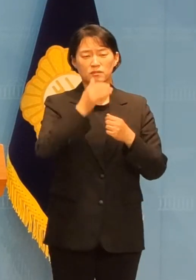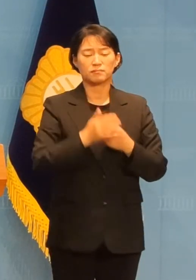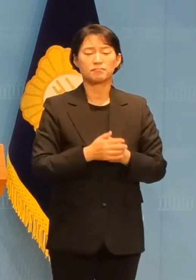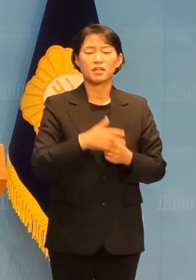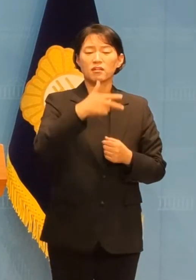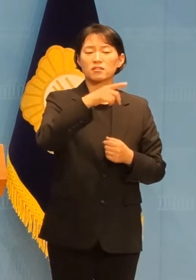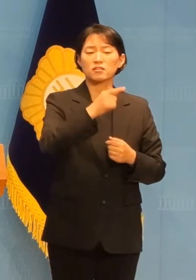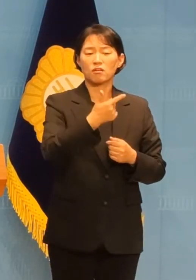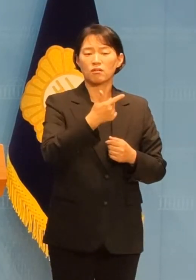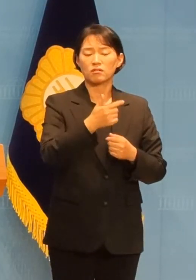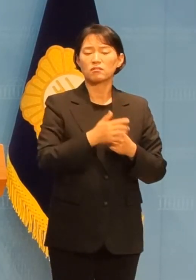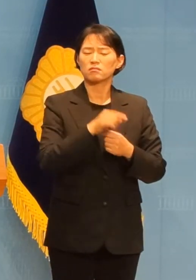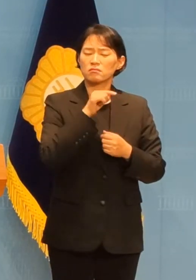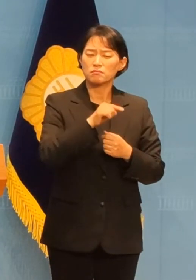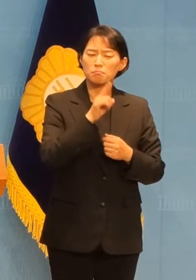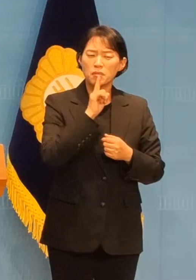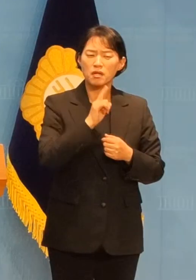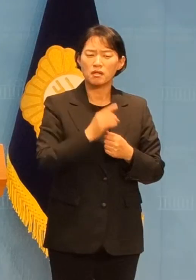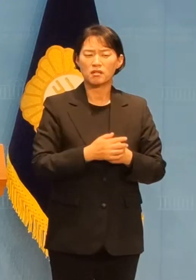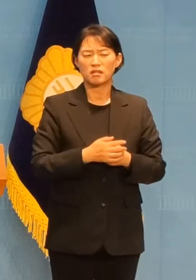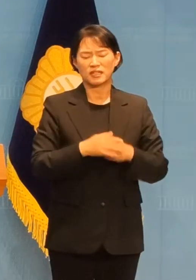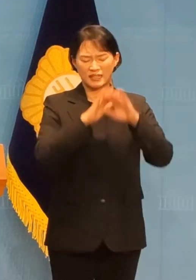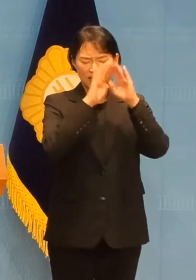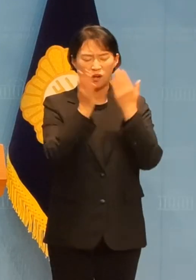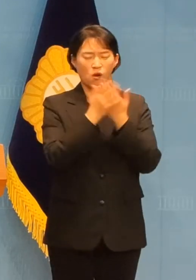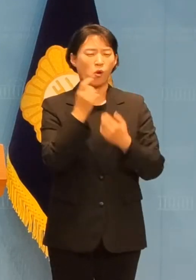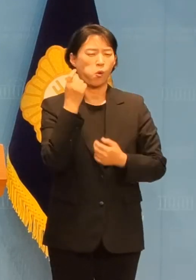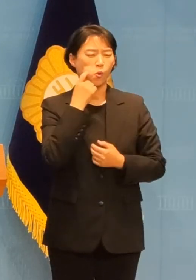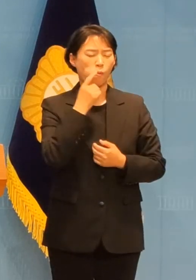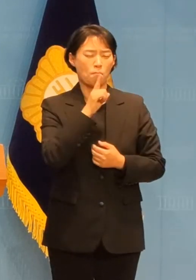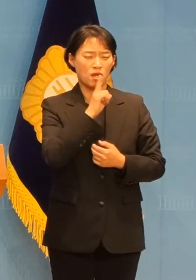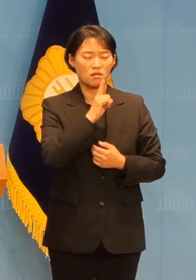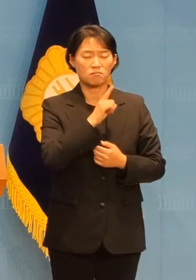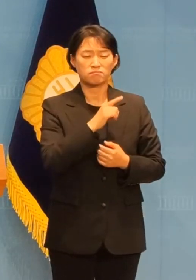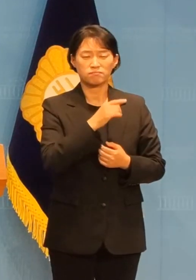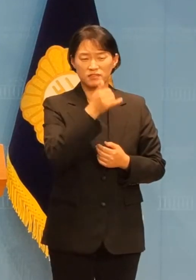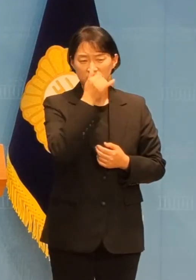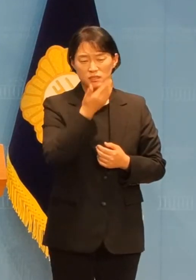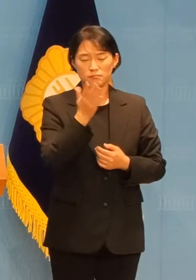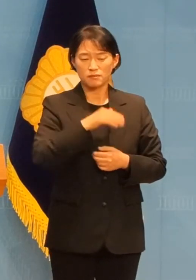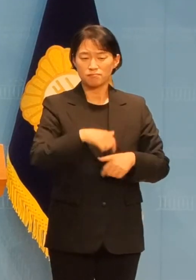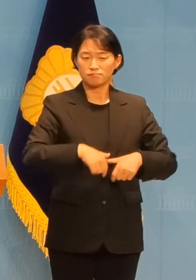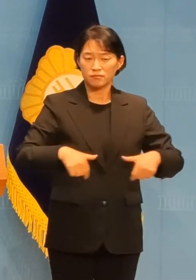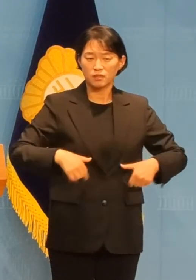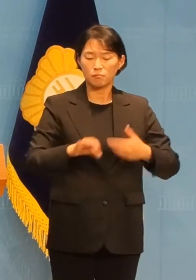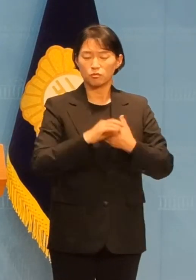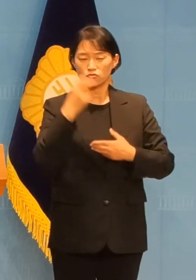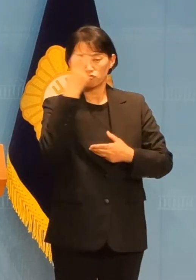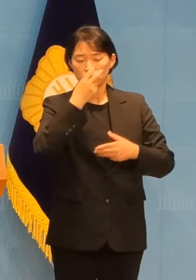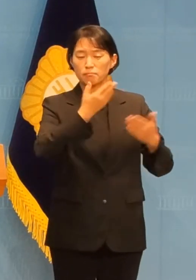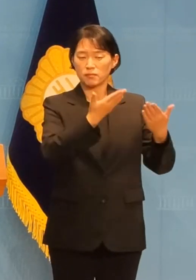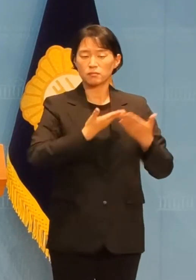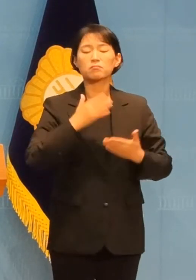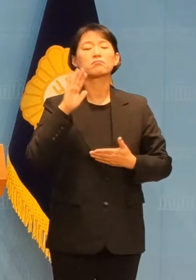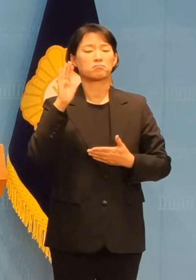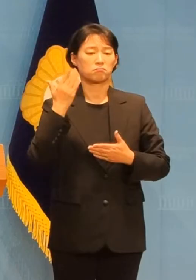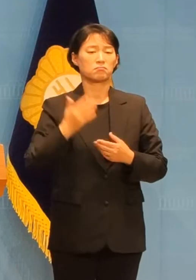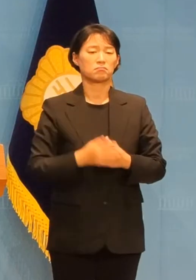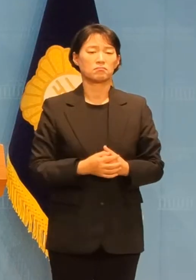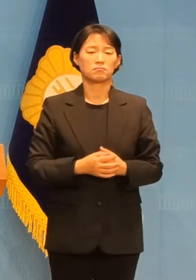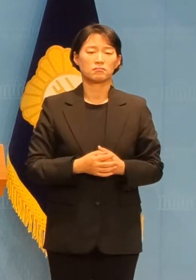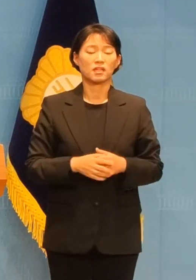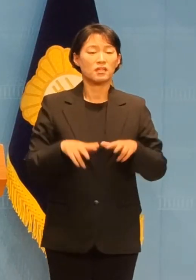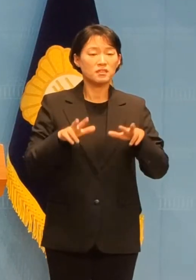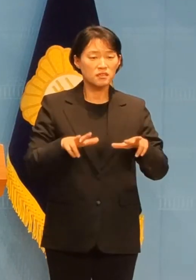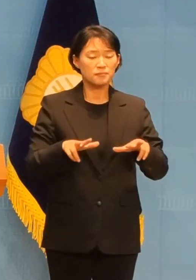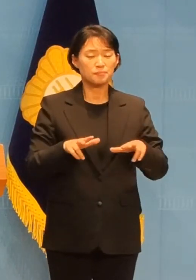장관은 금품 의혹에 대해 전부 허위라고 발뺌하고 있지만 떳떳하면 수사를 받으면 될 일입니다.